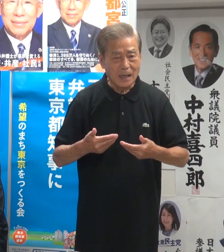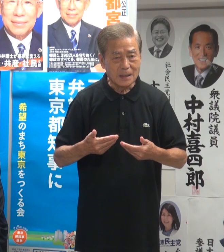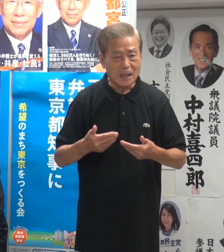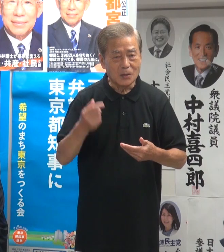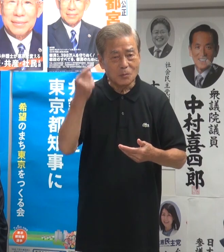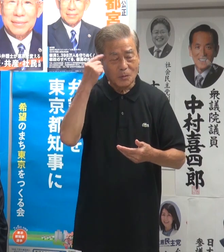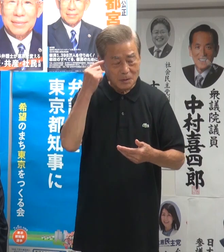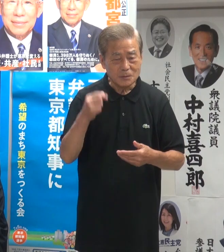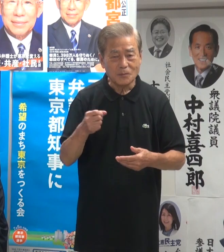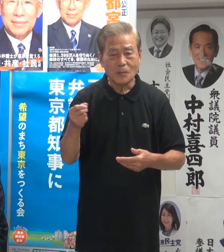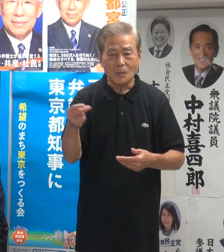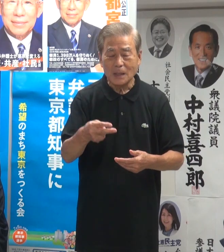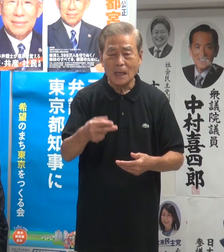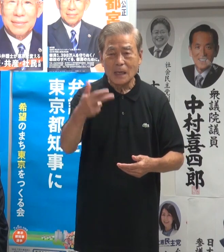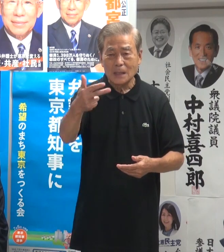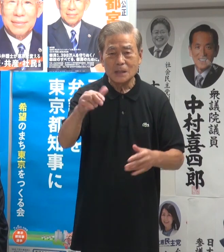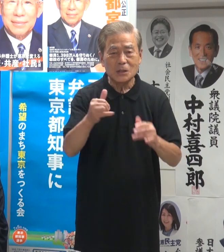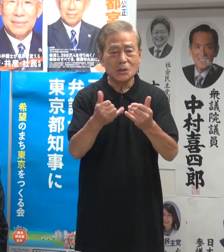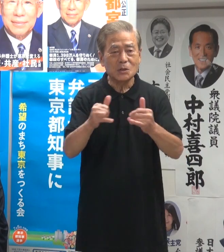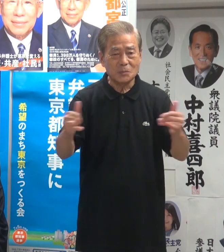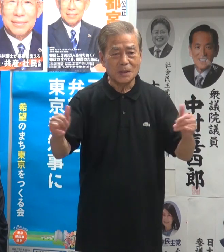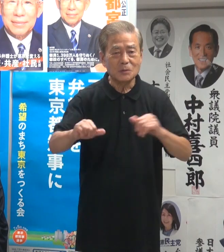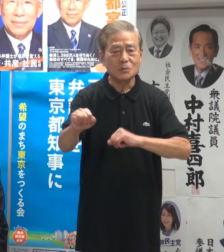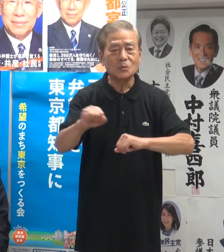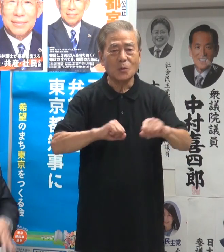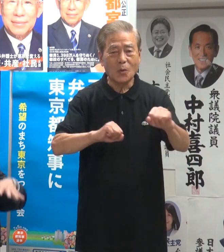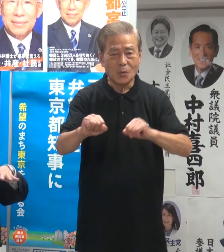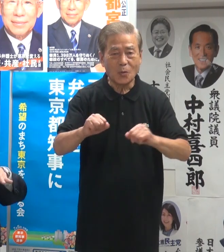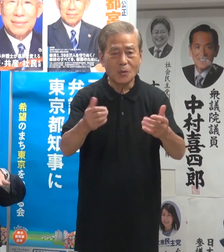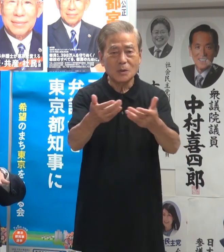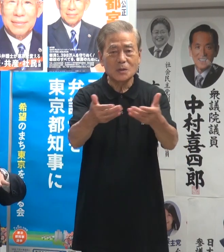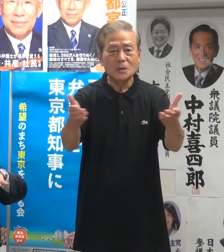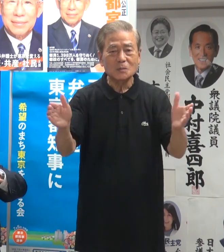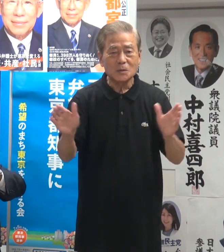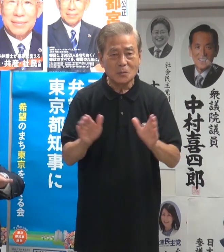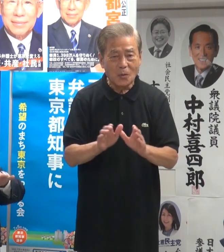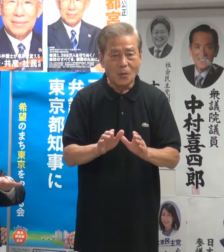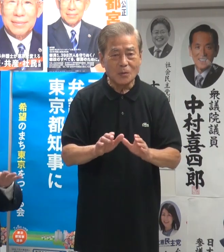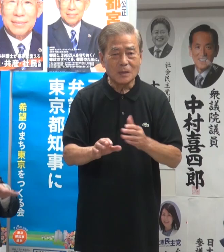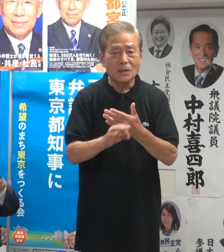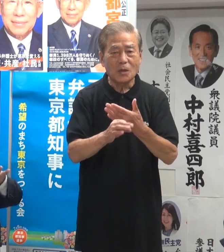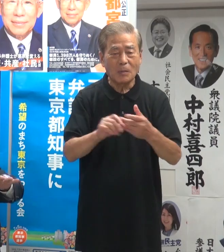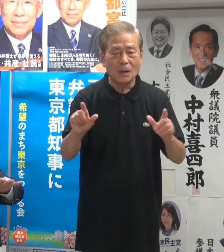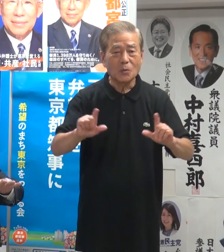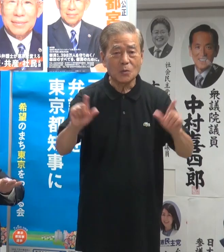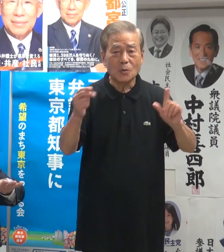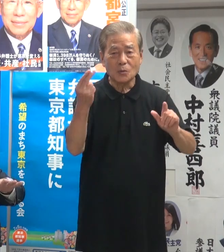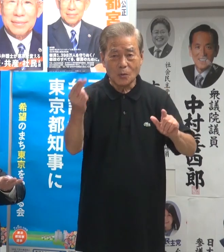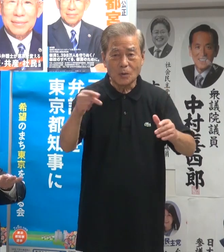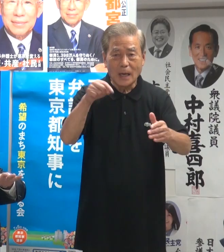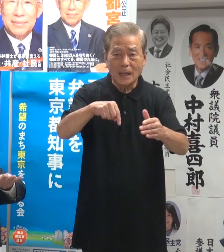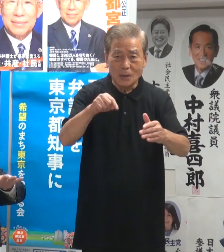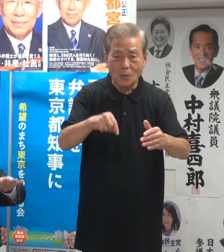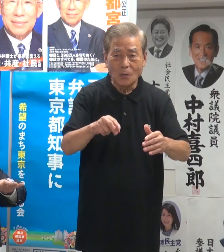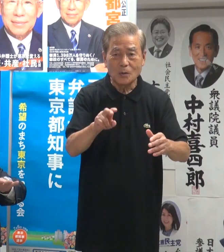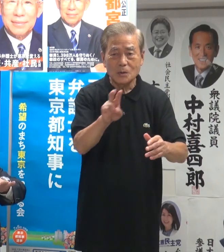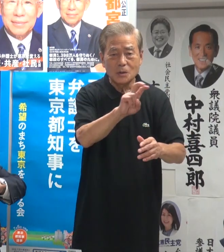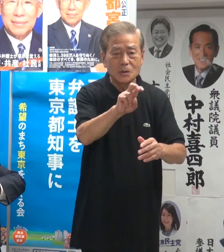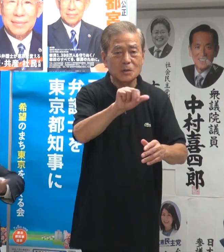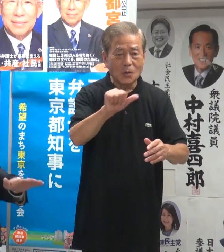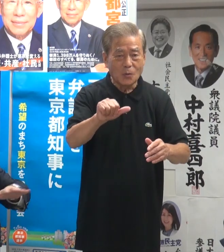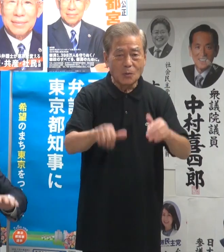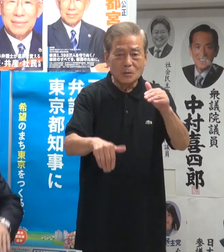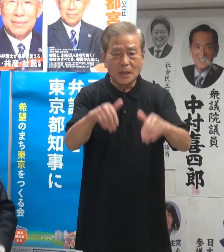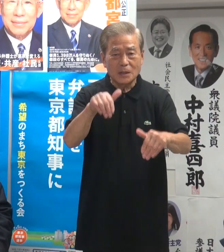それから市民運動 の, グループもその都内にある25の衆議院選挙区を中心に